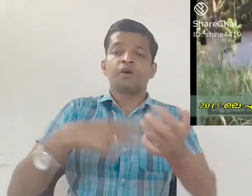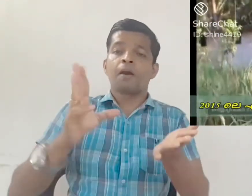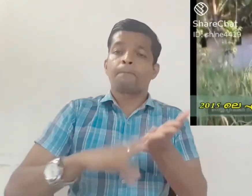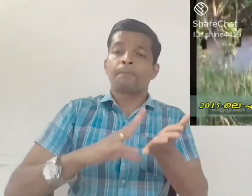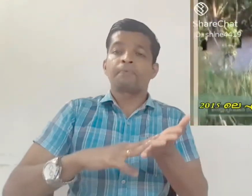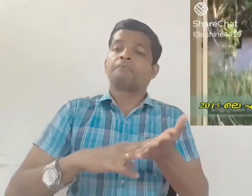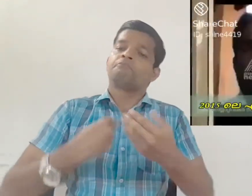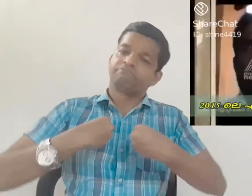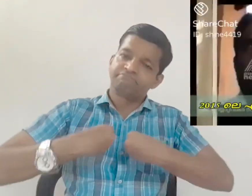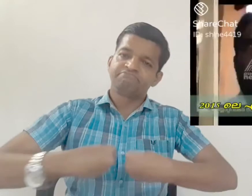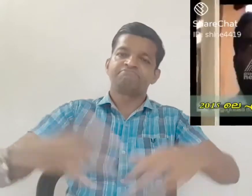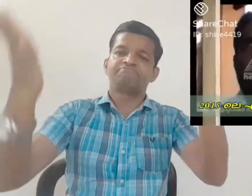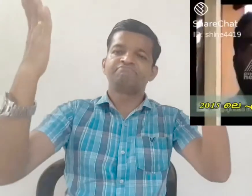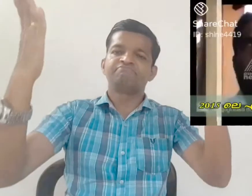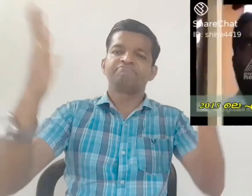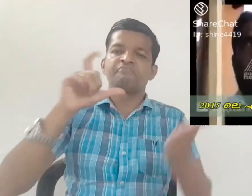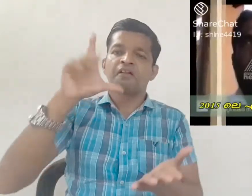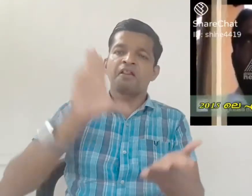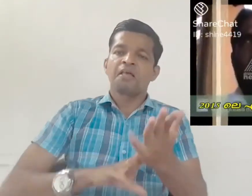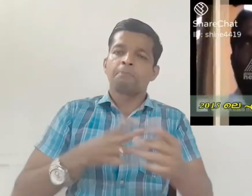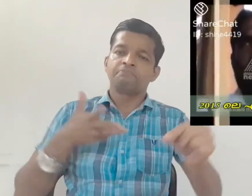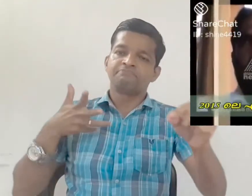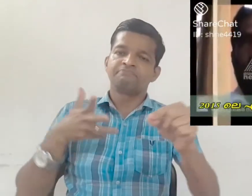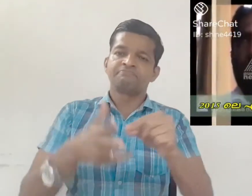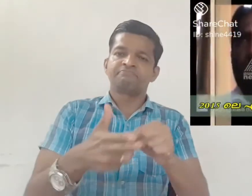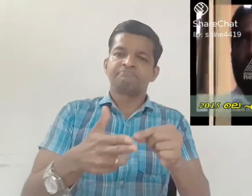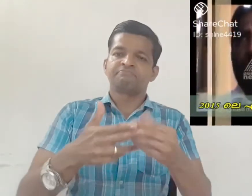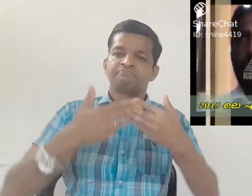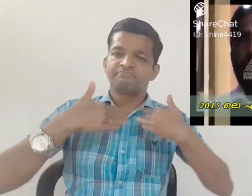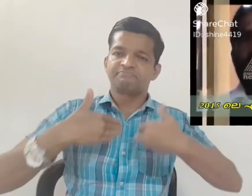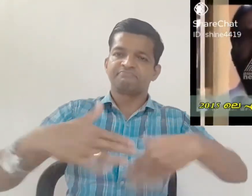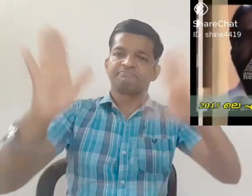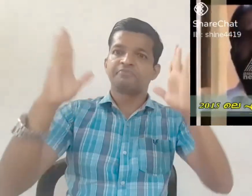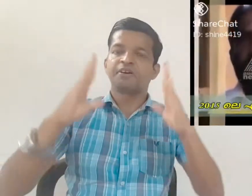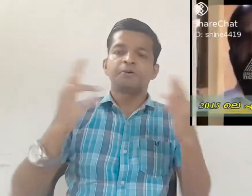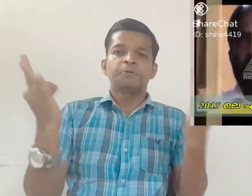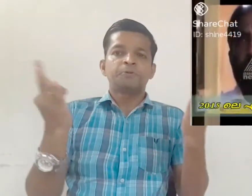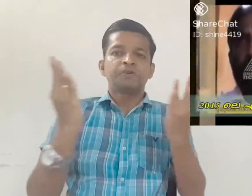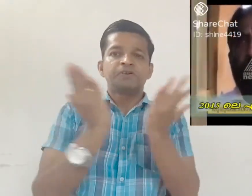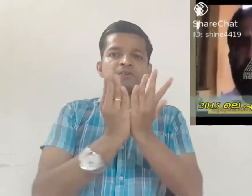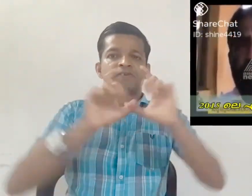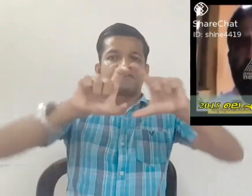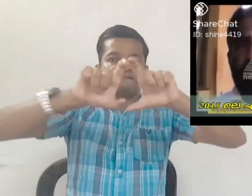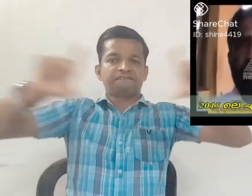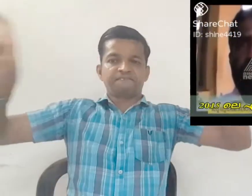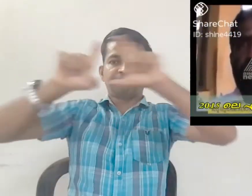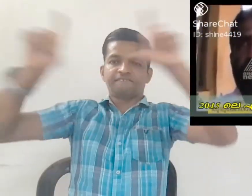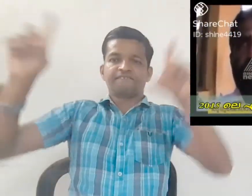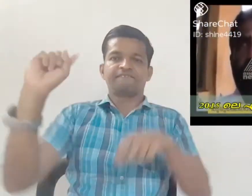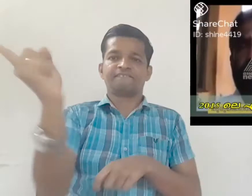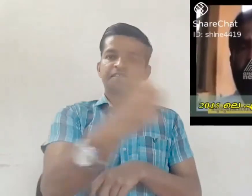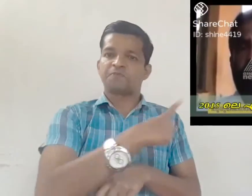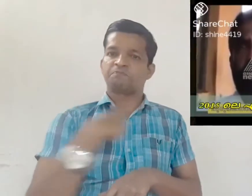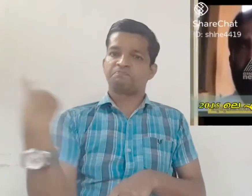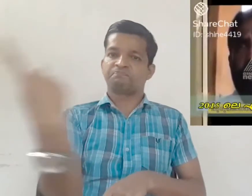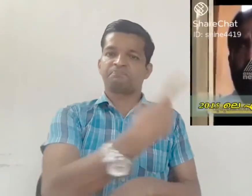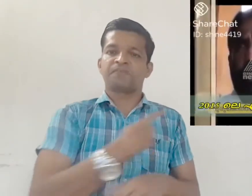പ്രവർത്തിക്കുന്നില്ല. കഴിഞ്ഞ 10 വർഷമായി നമ്മുടെ നെയ്യാറ്റിൻകര ബോയ്സ് സ്കൂളിന് വേണ്ടിയിട്ട് നമ്മുടെ ഇവിടുന്ന് ജയിച്ചു പോയിട്ടുള്ള ജനപ്രതിനിധികൾ